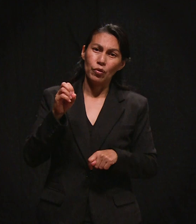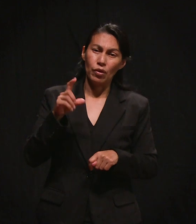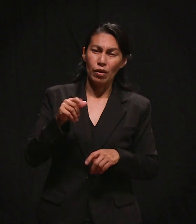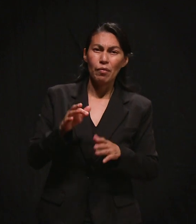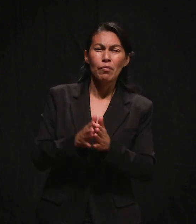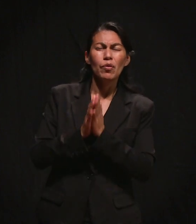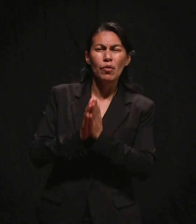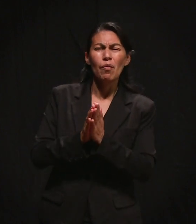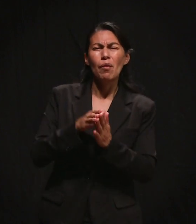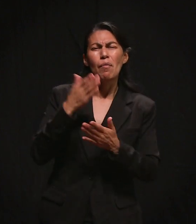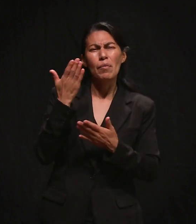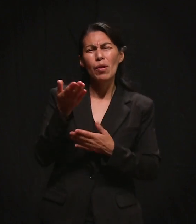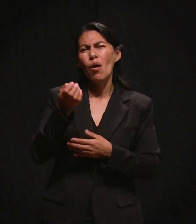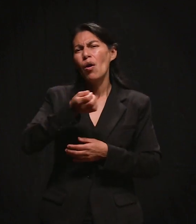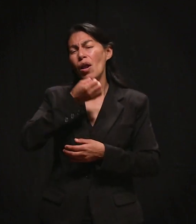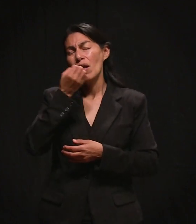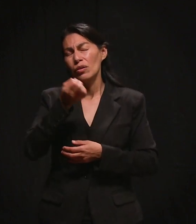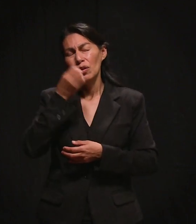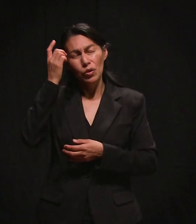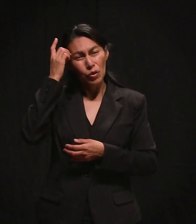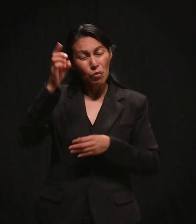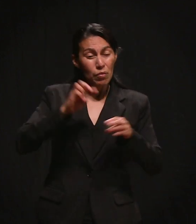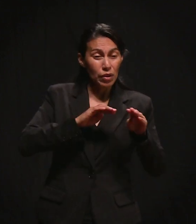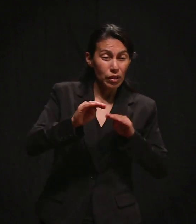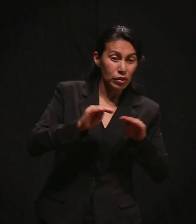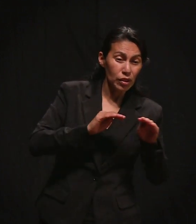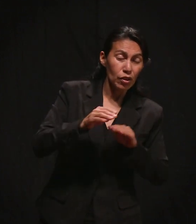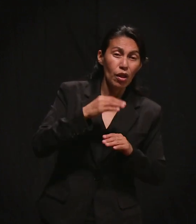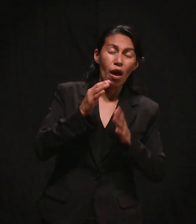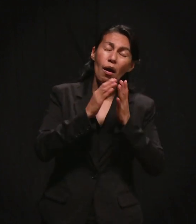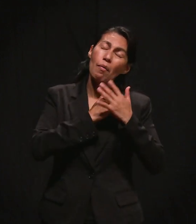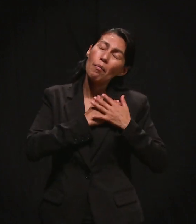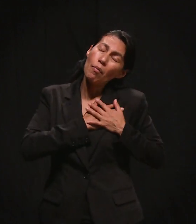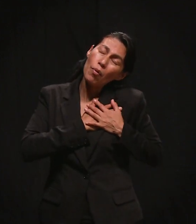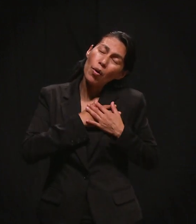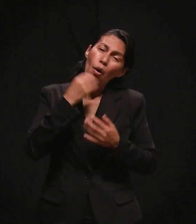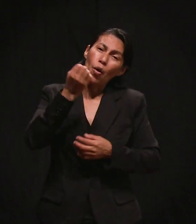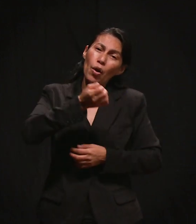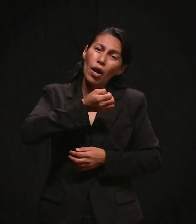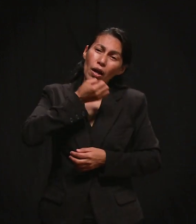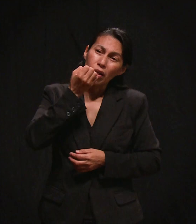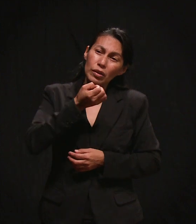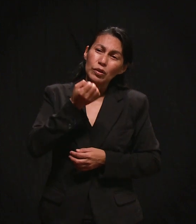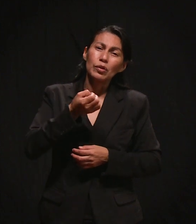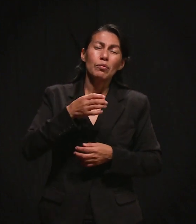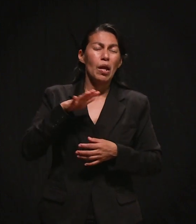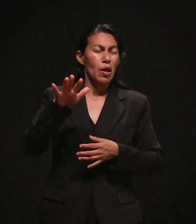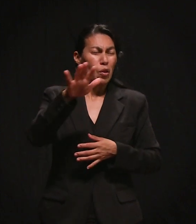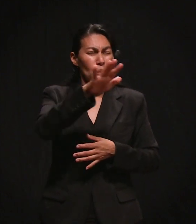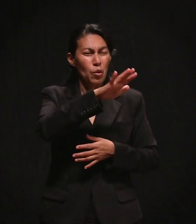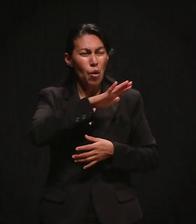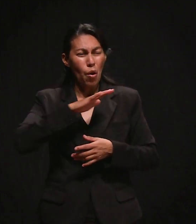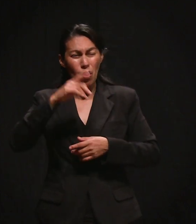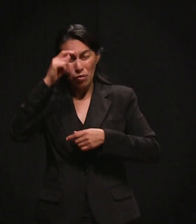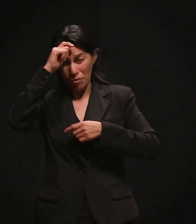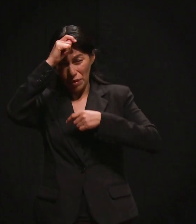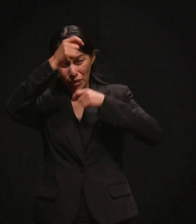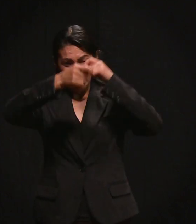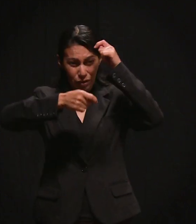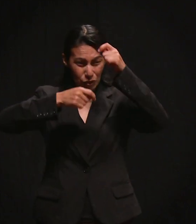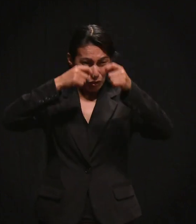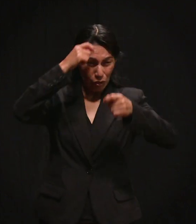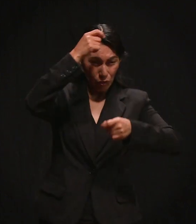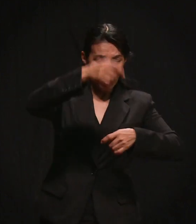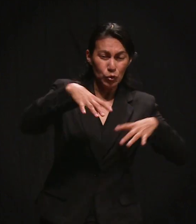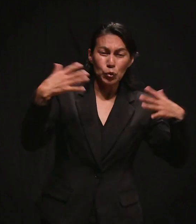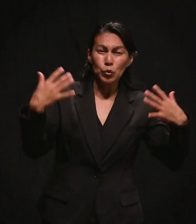hermoso ministerio de amor y oración para que siga trayendo bendición para tantas personas que necesitamos de la